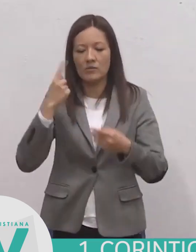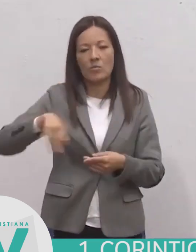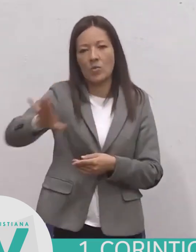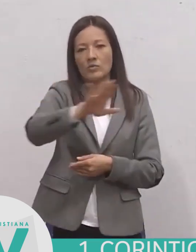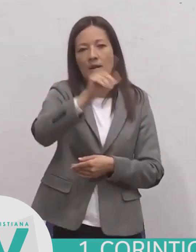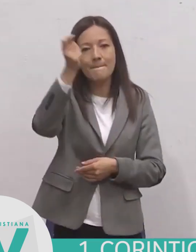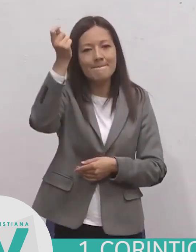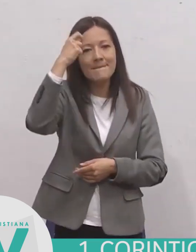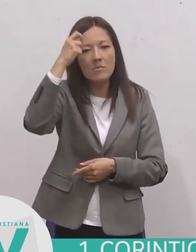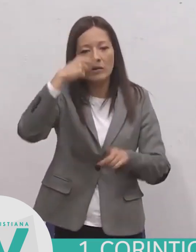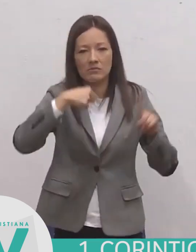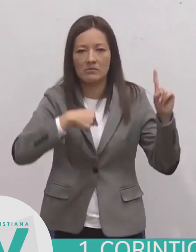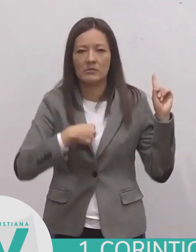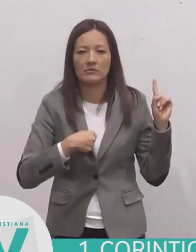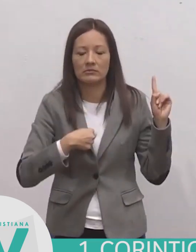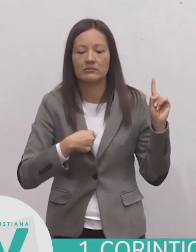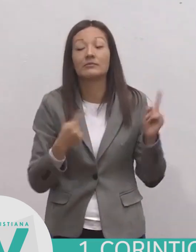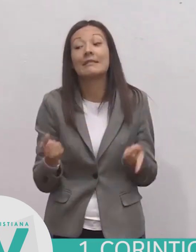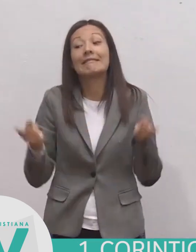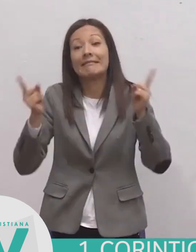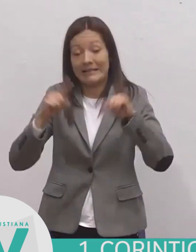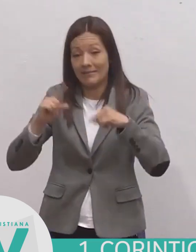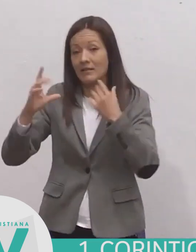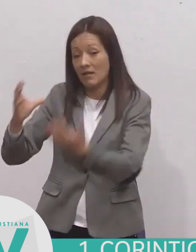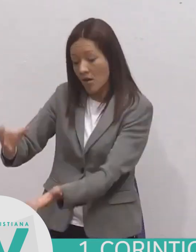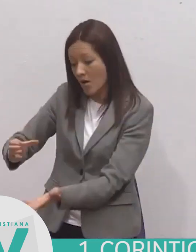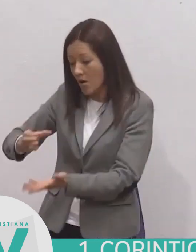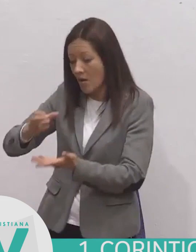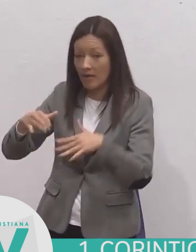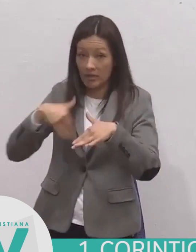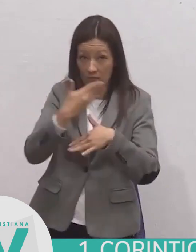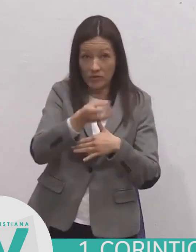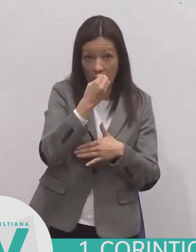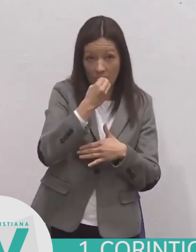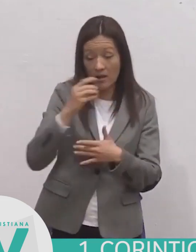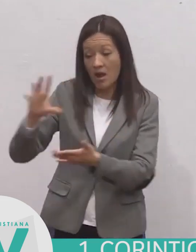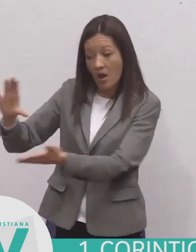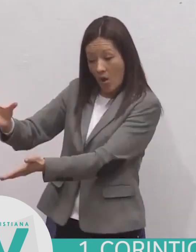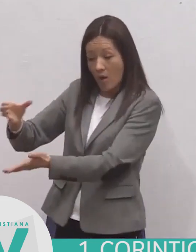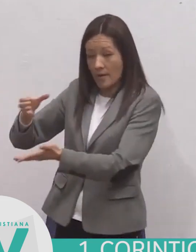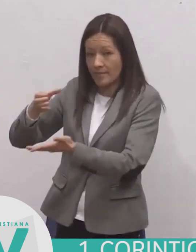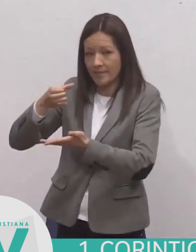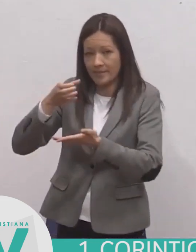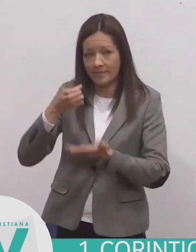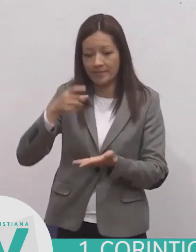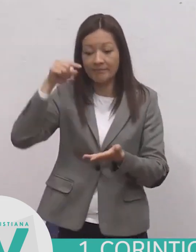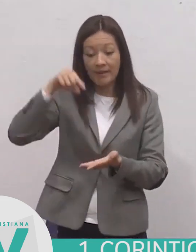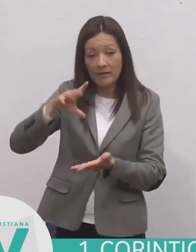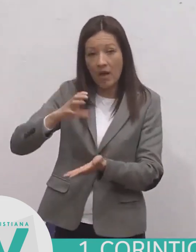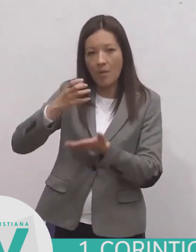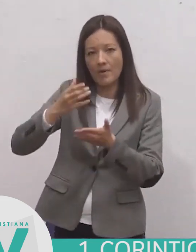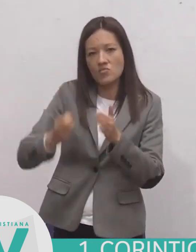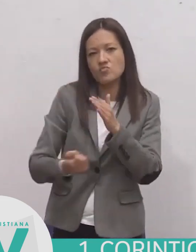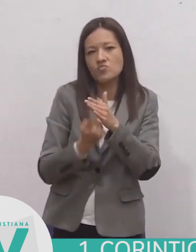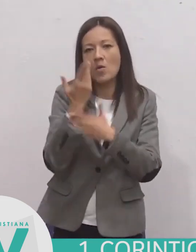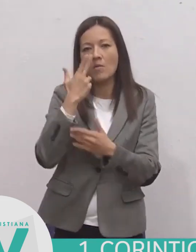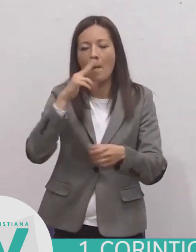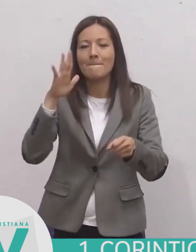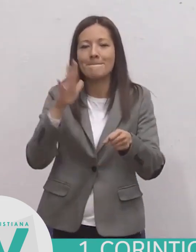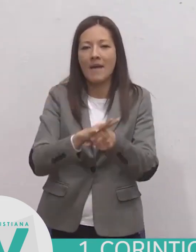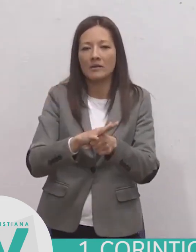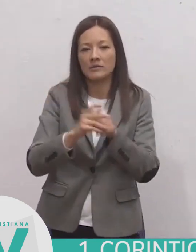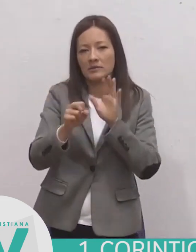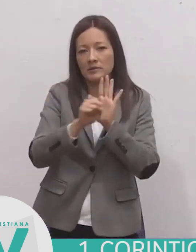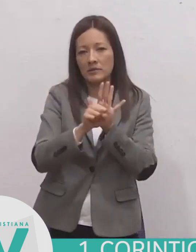esto en memoria de mí. Asimismo tomó también la copa después de haber cenado diciendo: esta copa es el nuevo pacto en mi sangre,